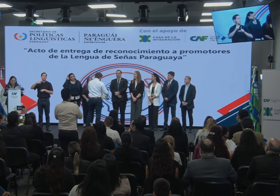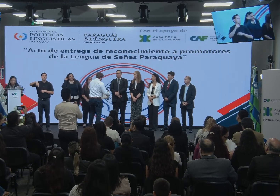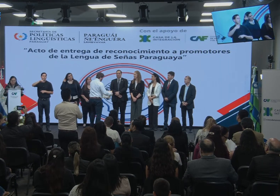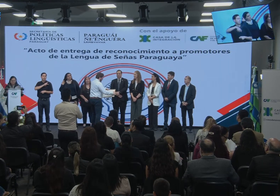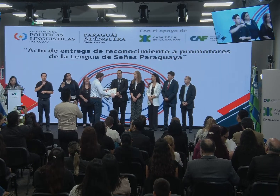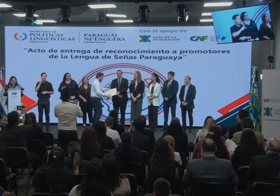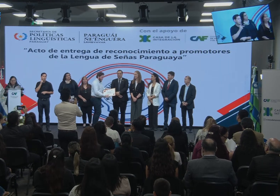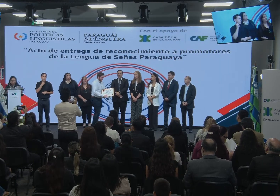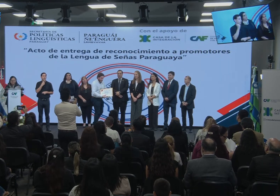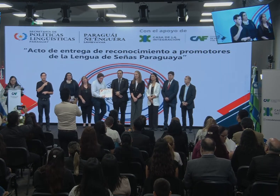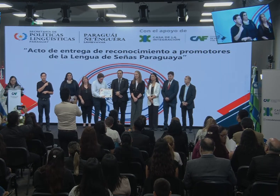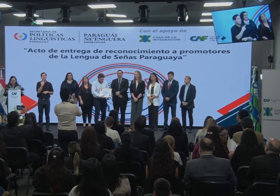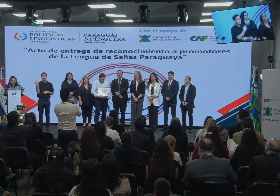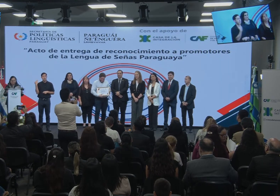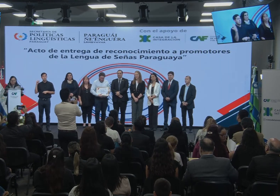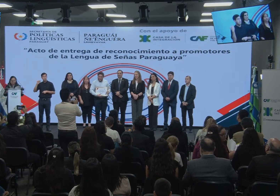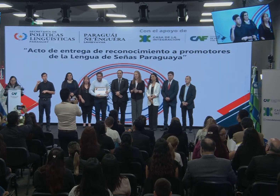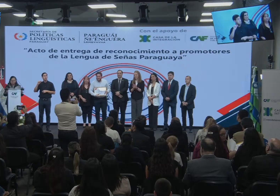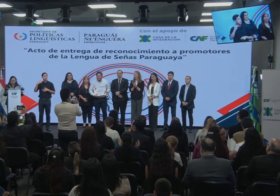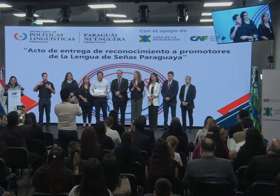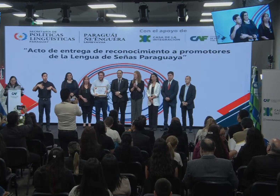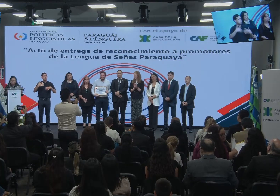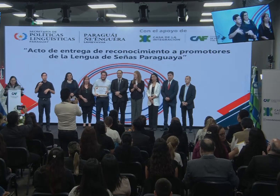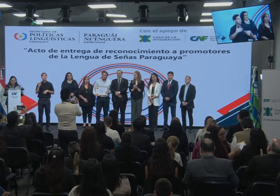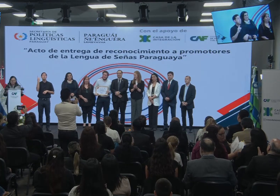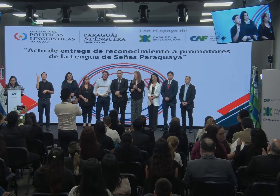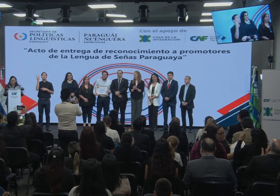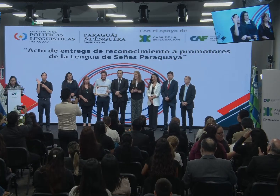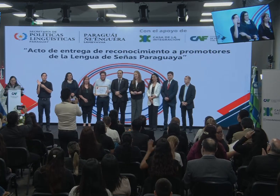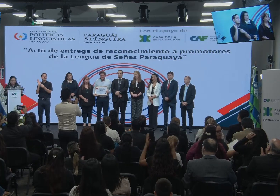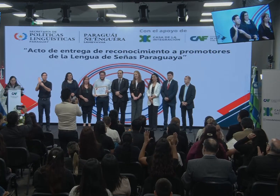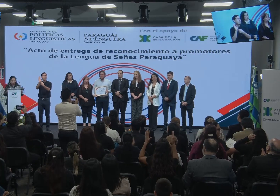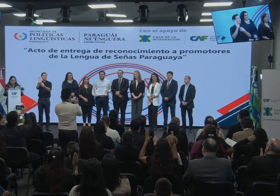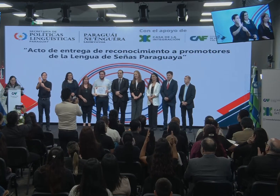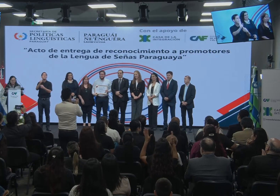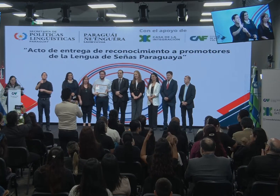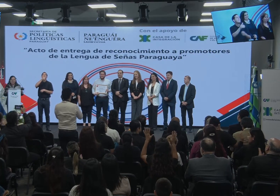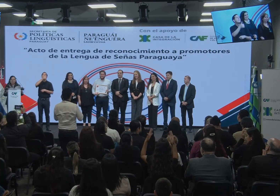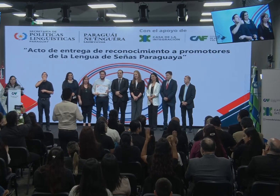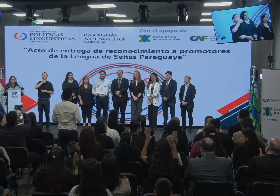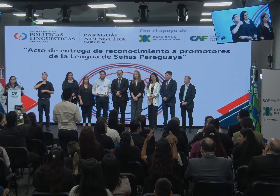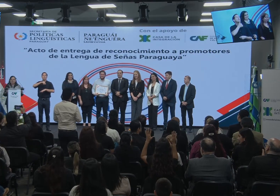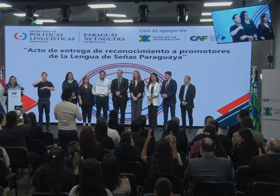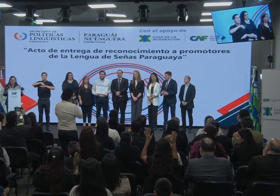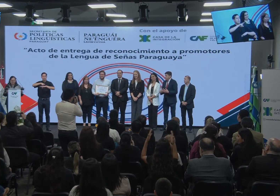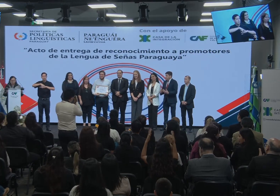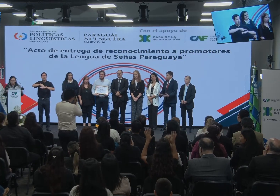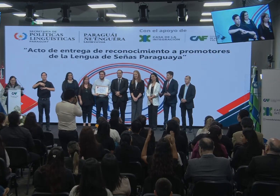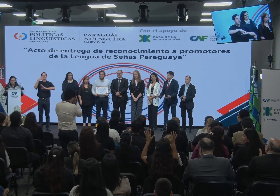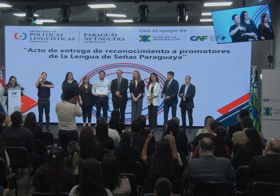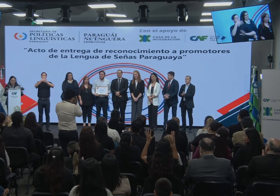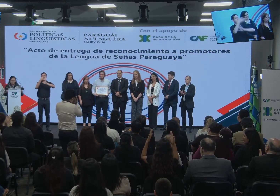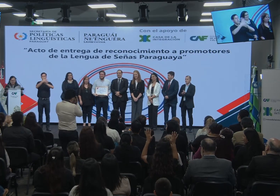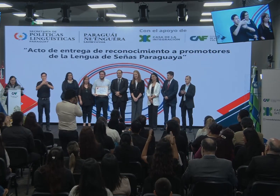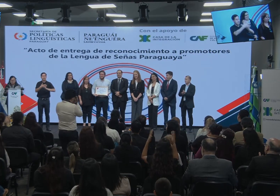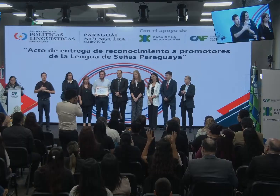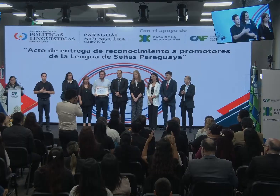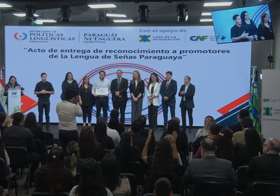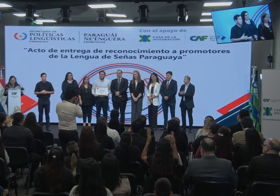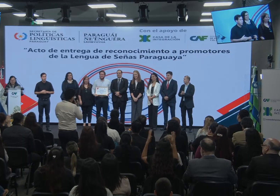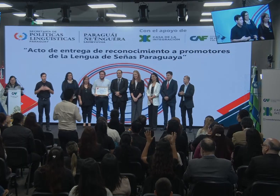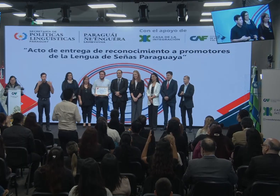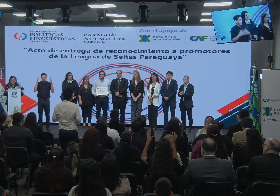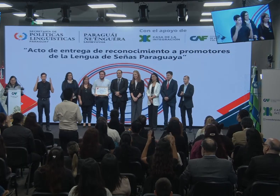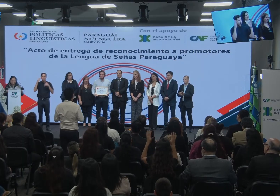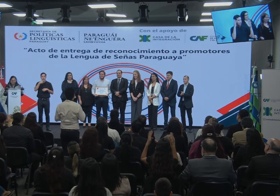más recientes se destaca la publicación del primer material de historia del Paraguay en lengua de señas, un